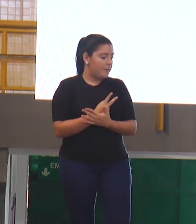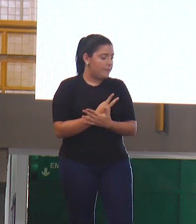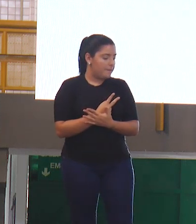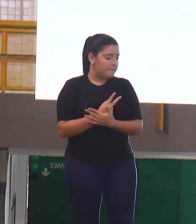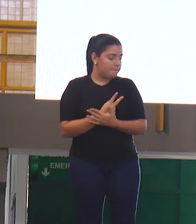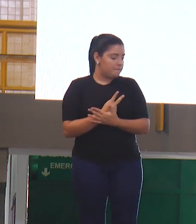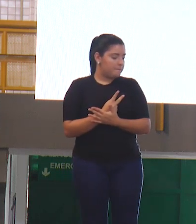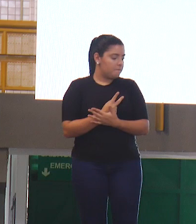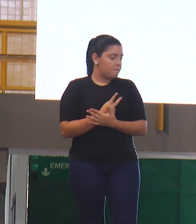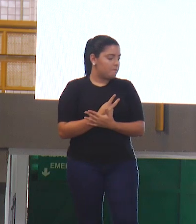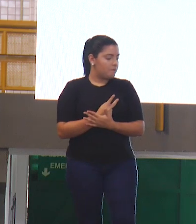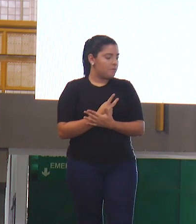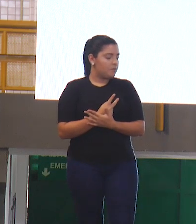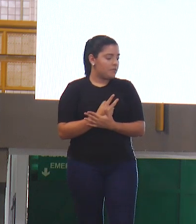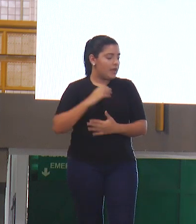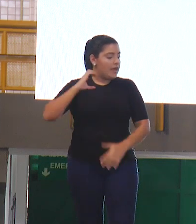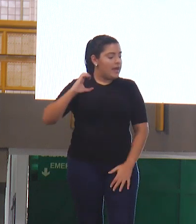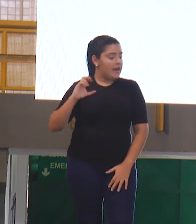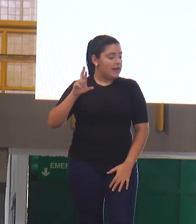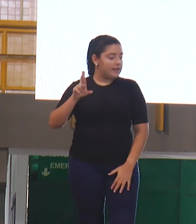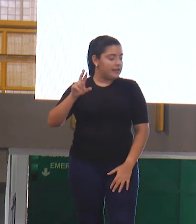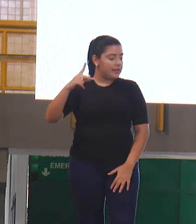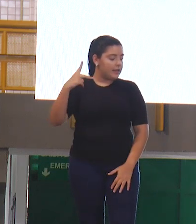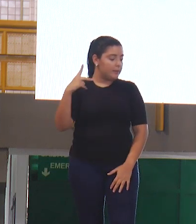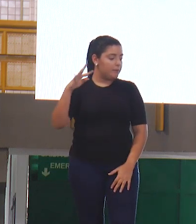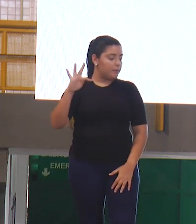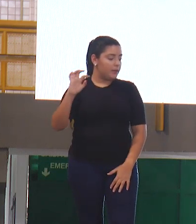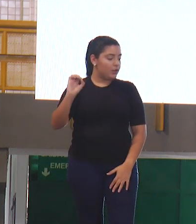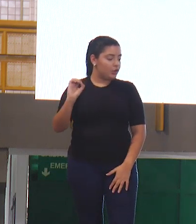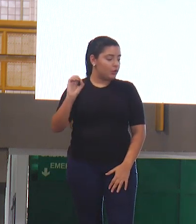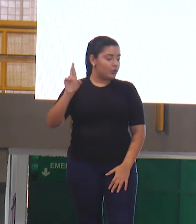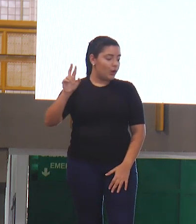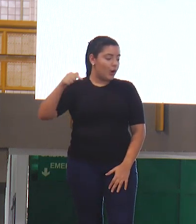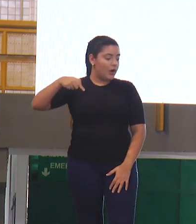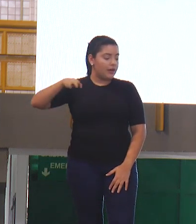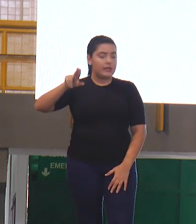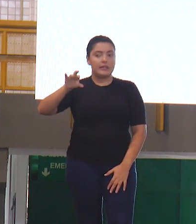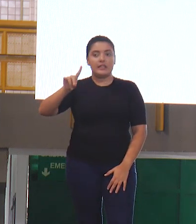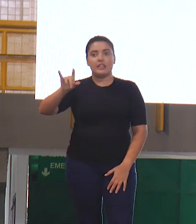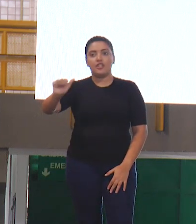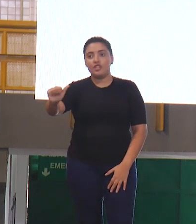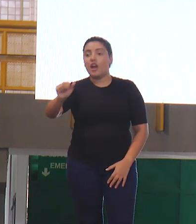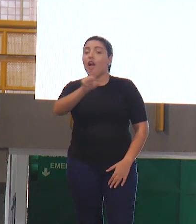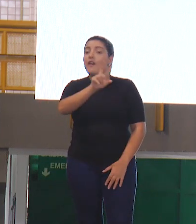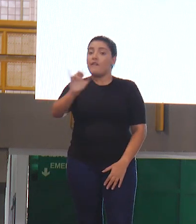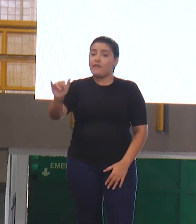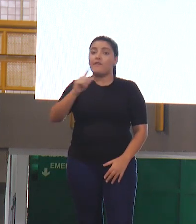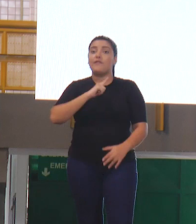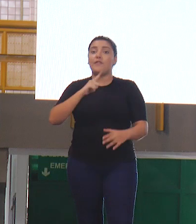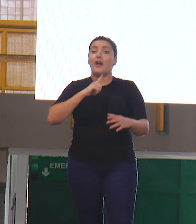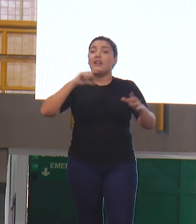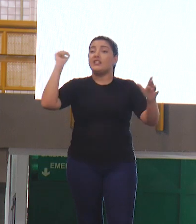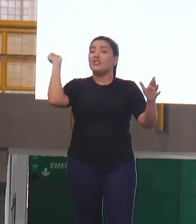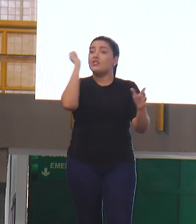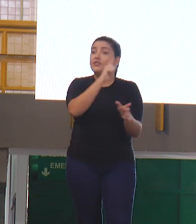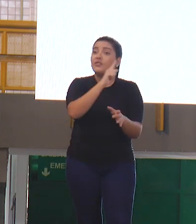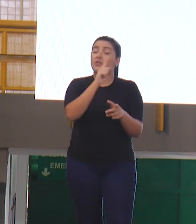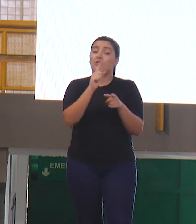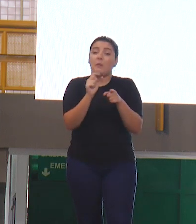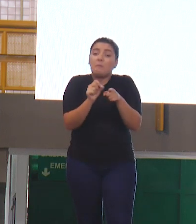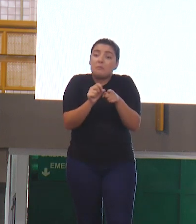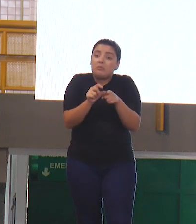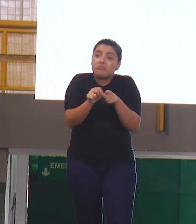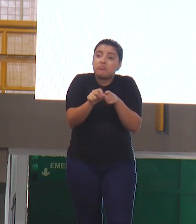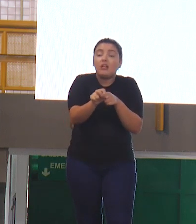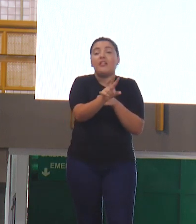chamada criptorquidia, ou seja, os testículos na cavidade abdominal, que vai o quê? Vai dificultar a